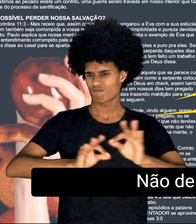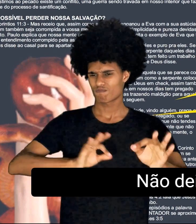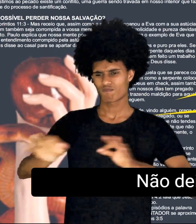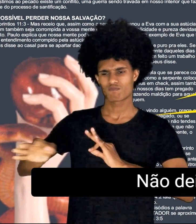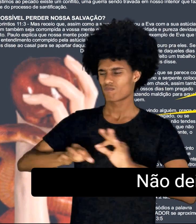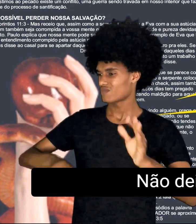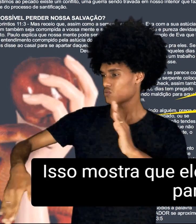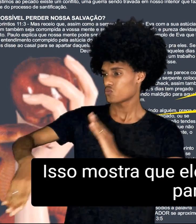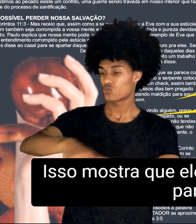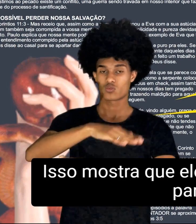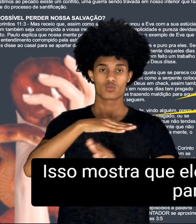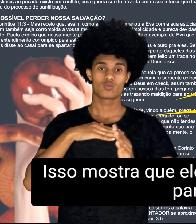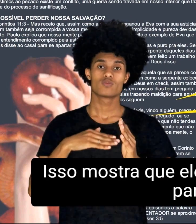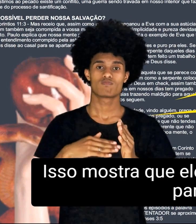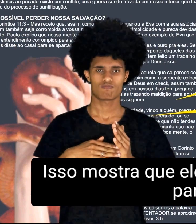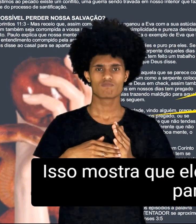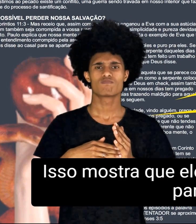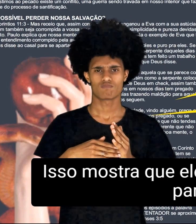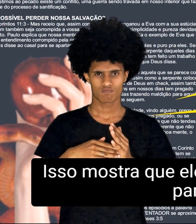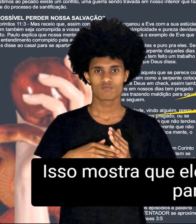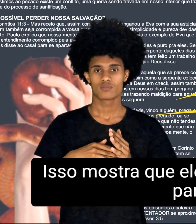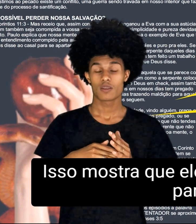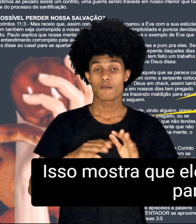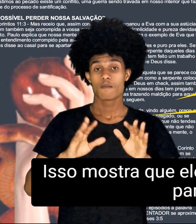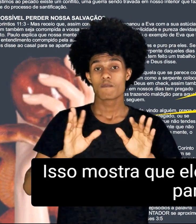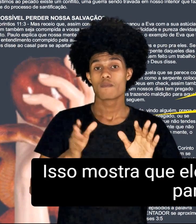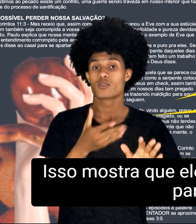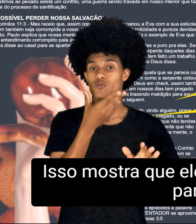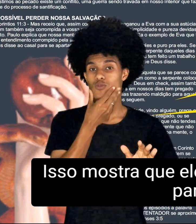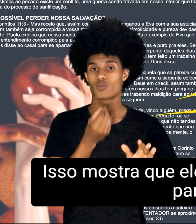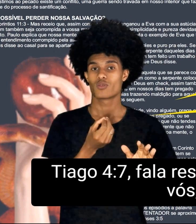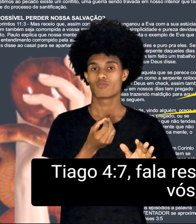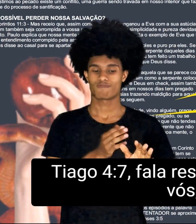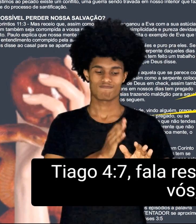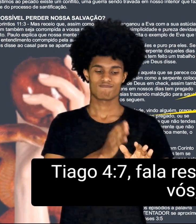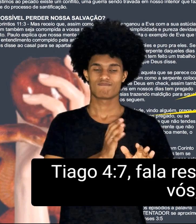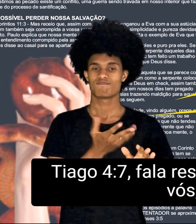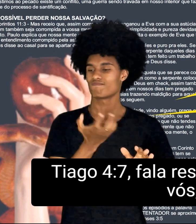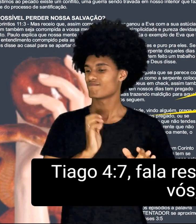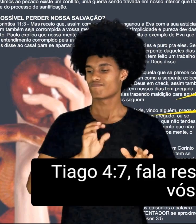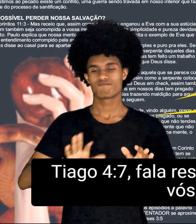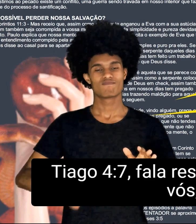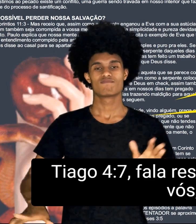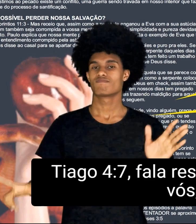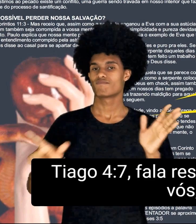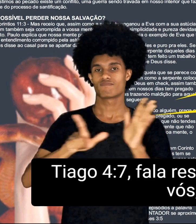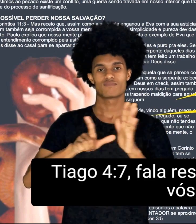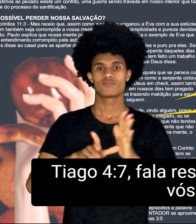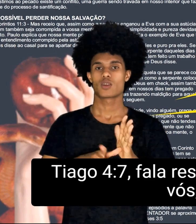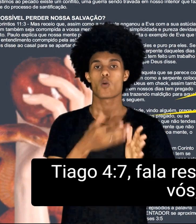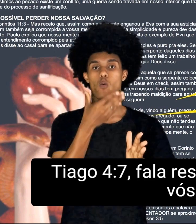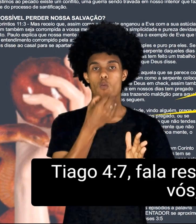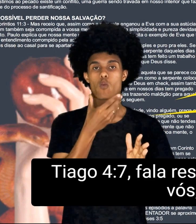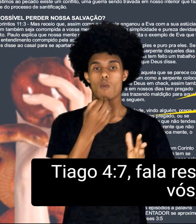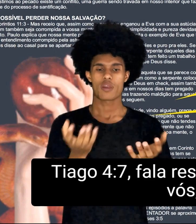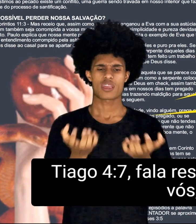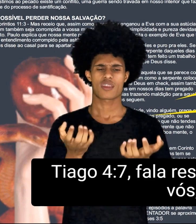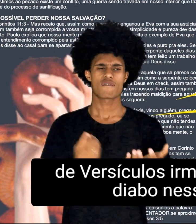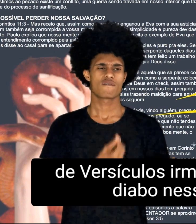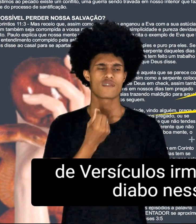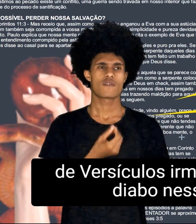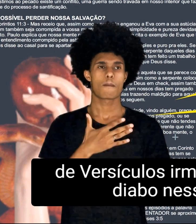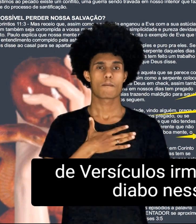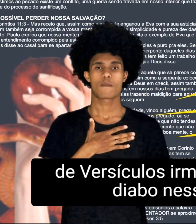lugar ao diabo, isso mostra que ele vai tentar cavar um espaço para ele, irmãos. Tiago 4,7 fala, resisti ao diabo e ele fugirá de vós. Olha a chuva